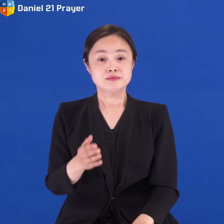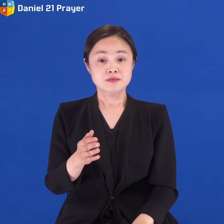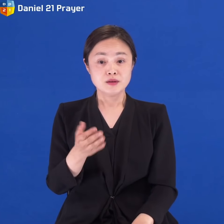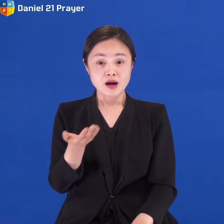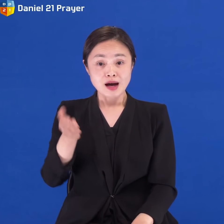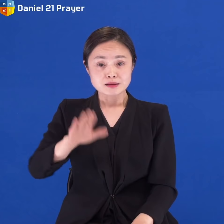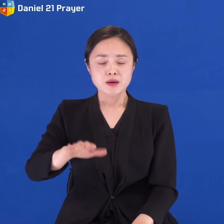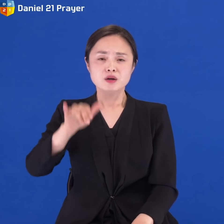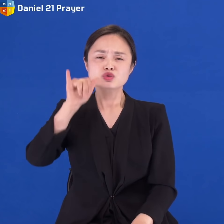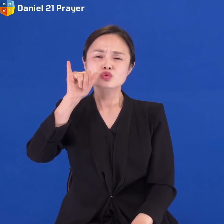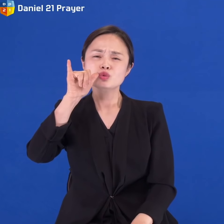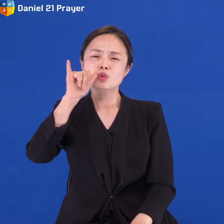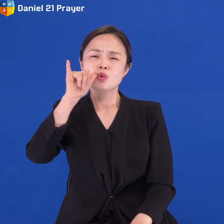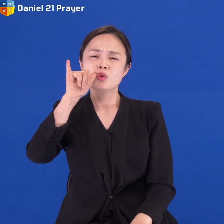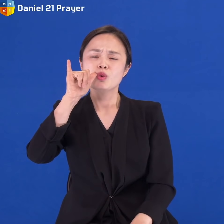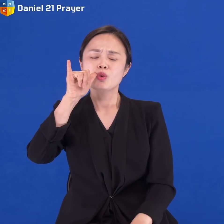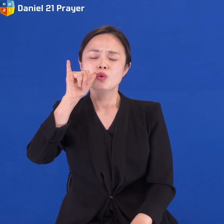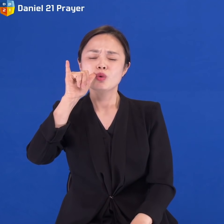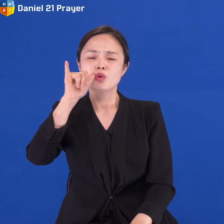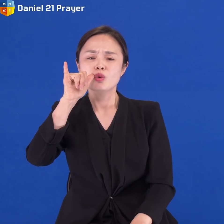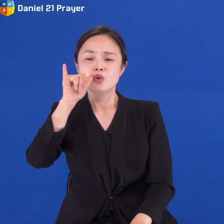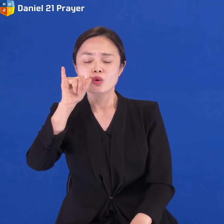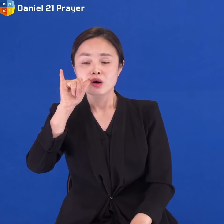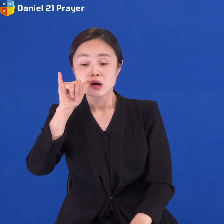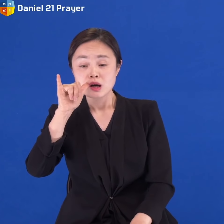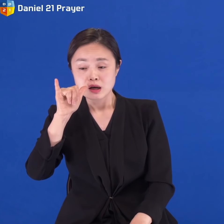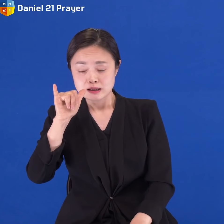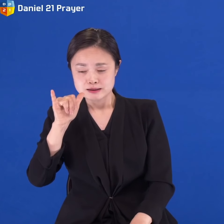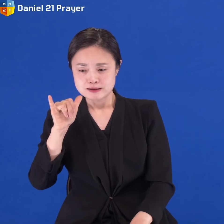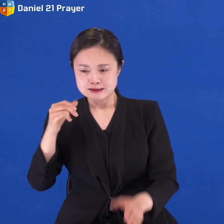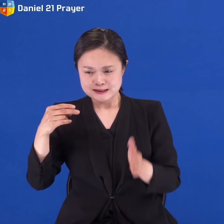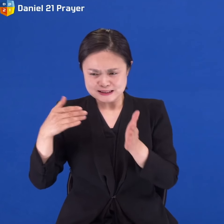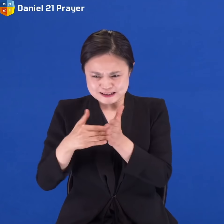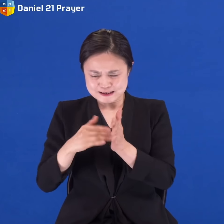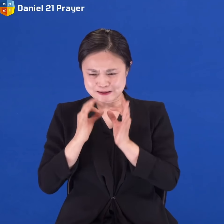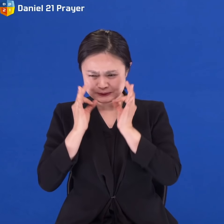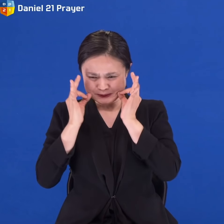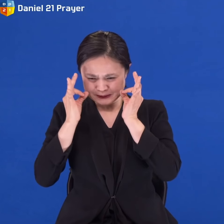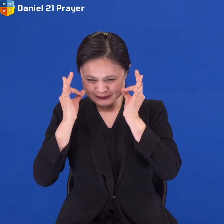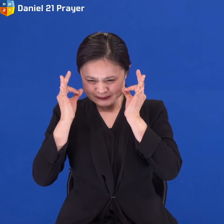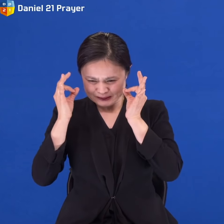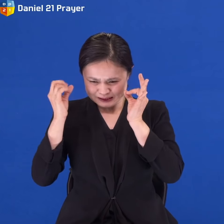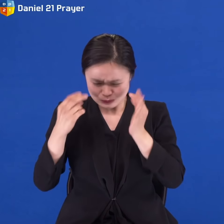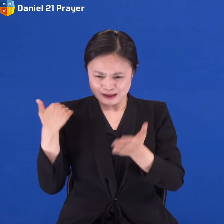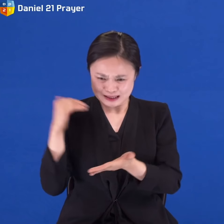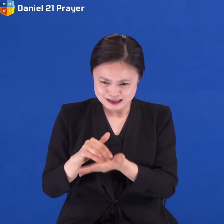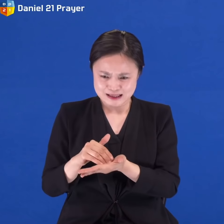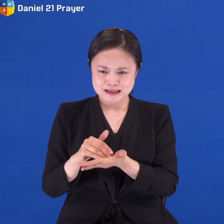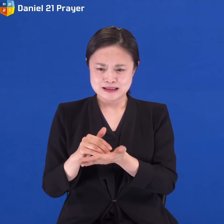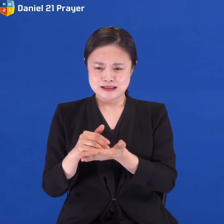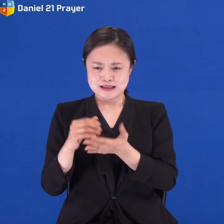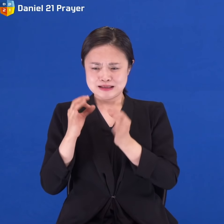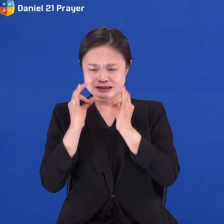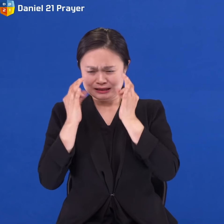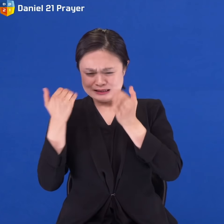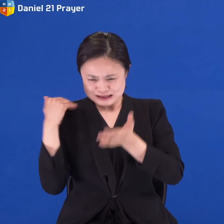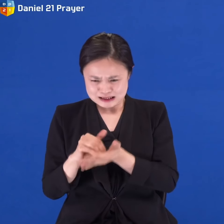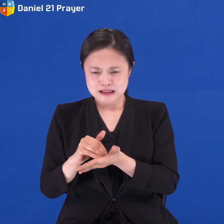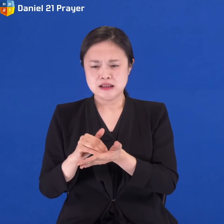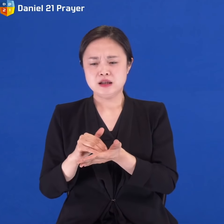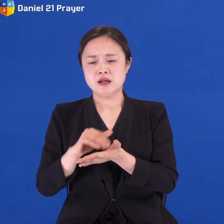또 올라가고, 또 이게 죽으면 저게 올라가고, 그렇게 저의 삶을 좀 먹어가고